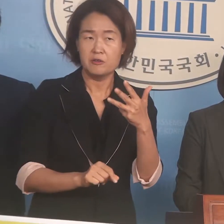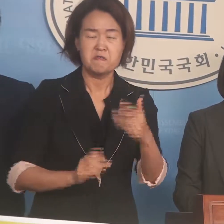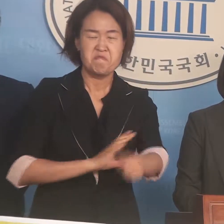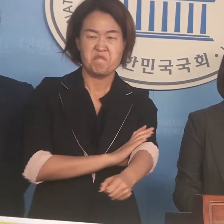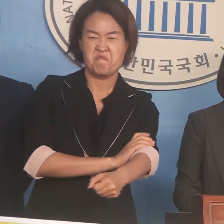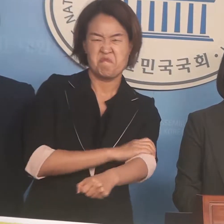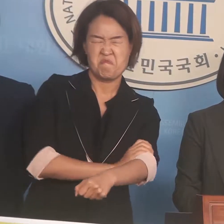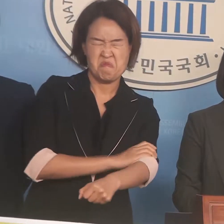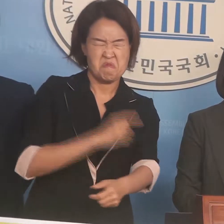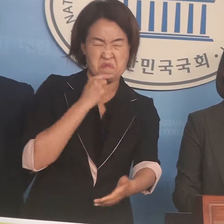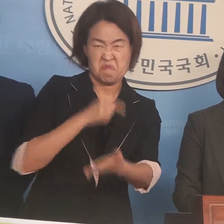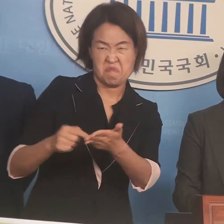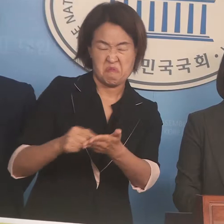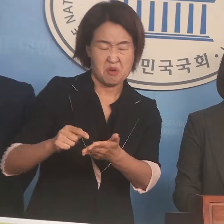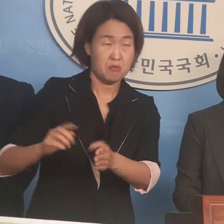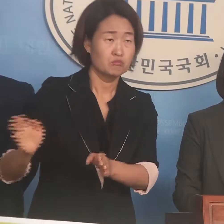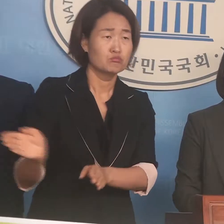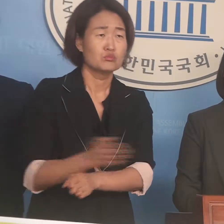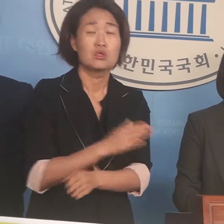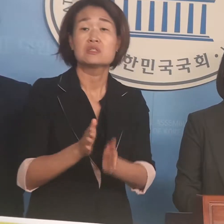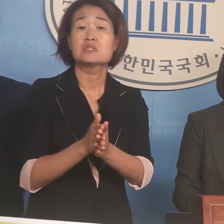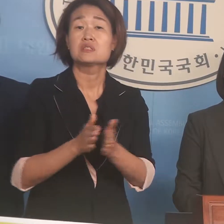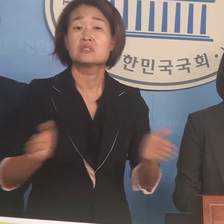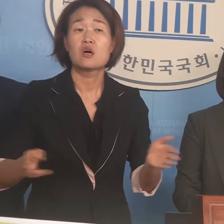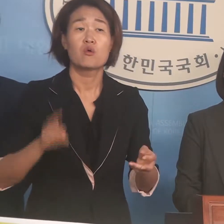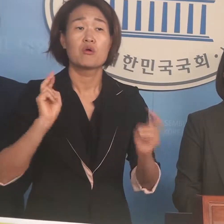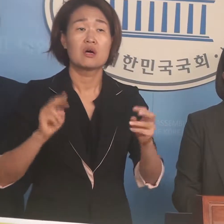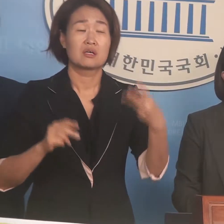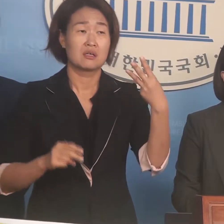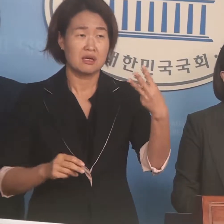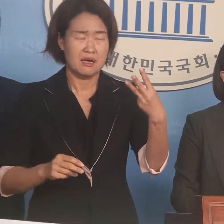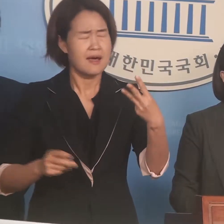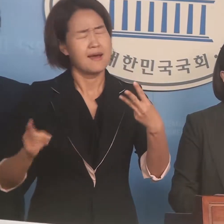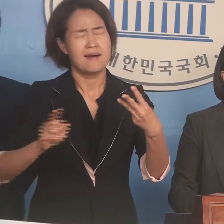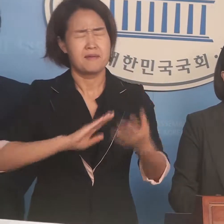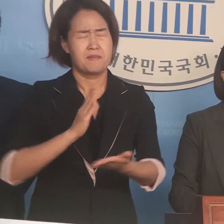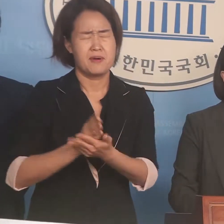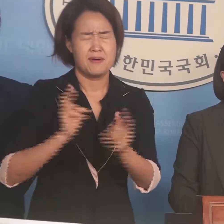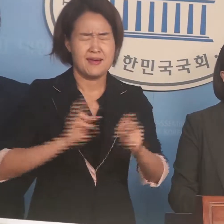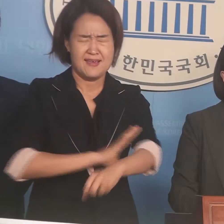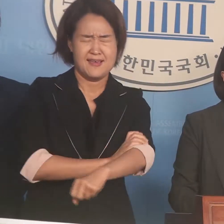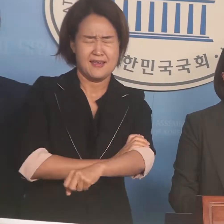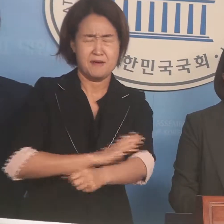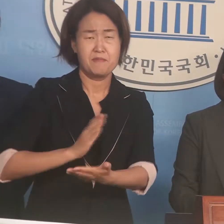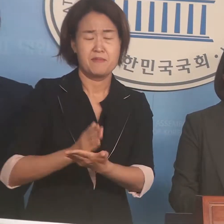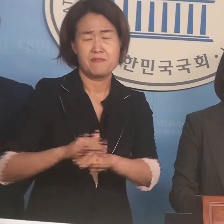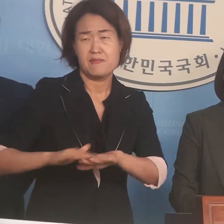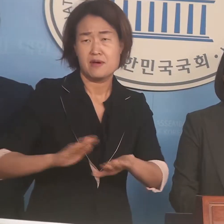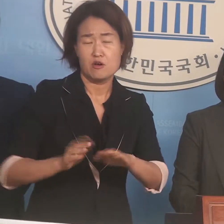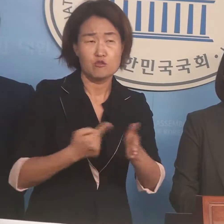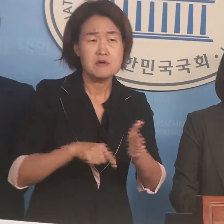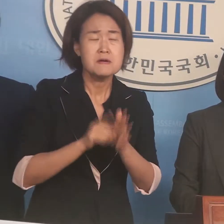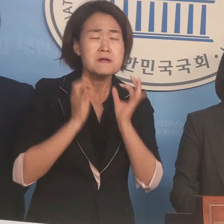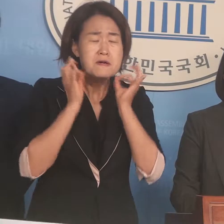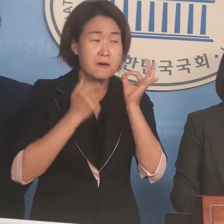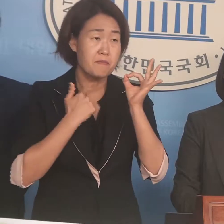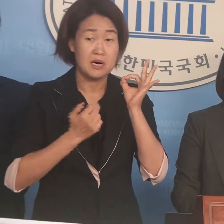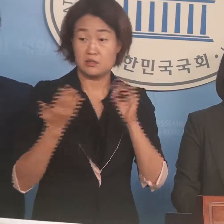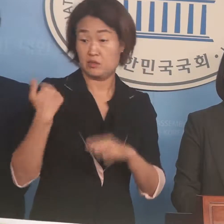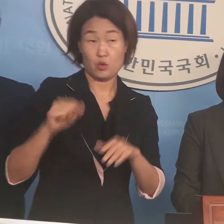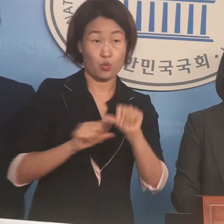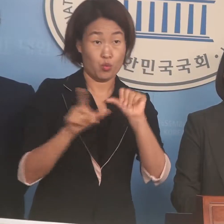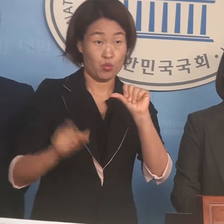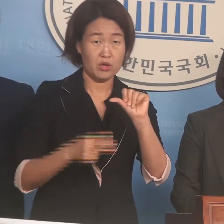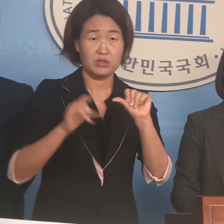갑질피해 증언대회를 시작으로 조선 3사 하도급 갑질 문제를 해결하기 위해 끊임없이 노력해왔습니다. 지난